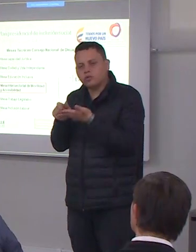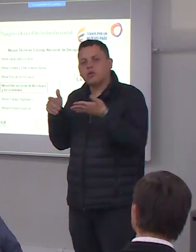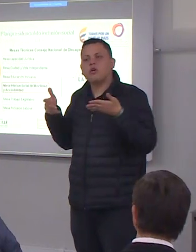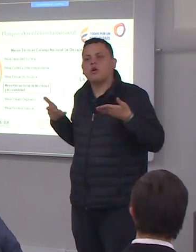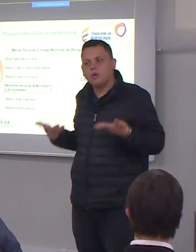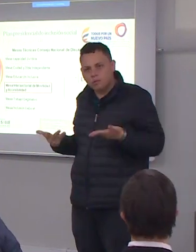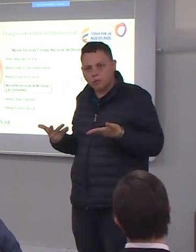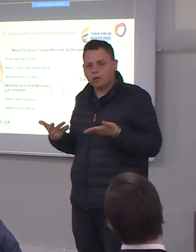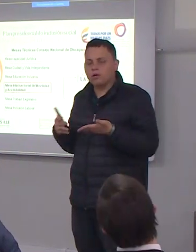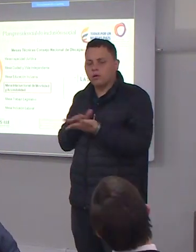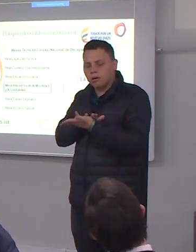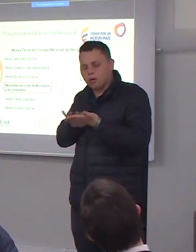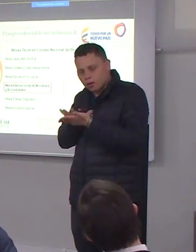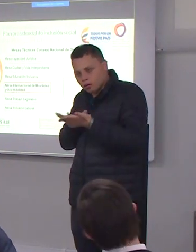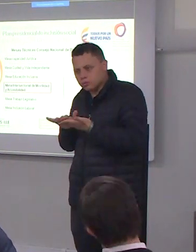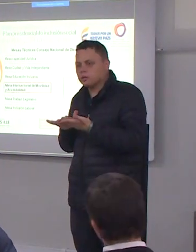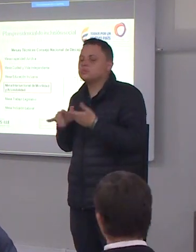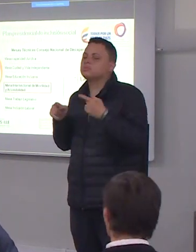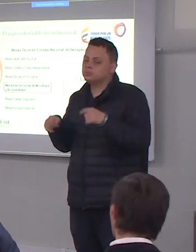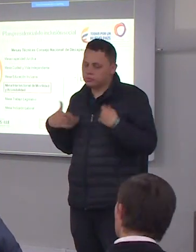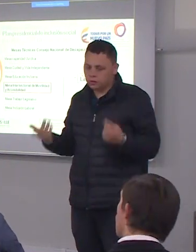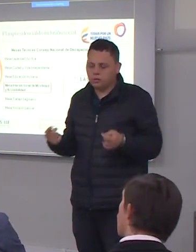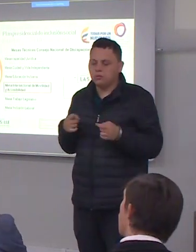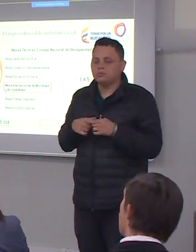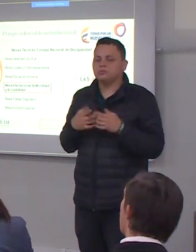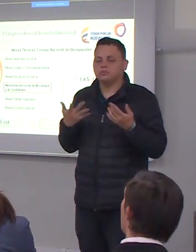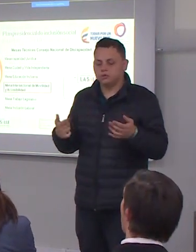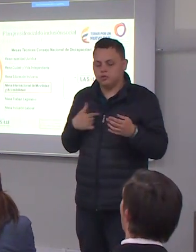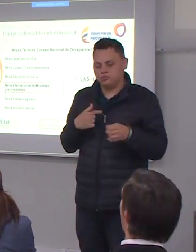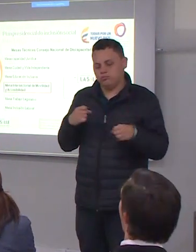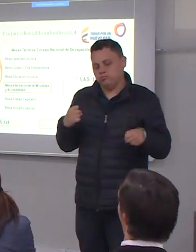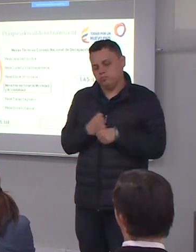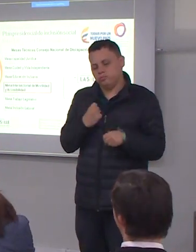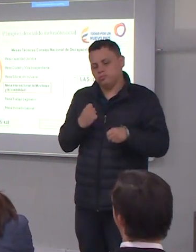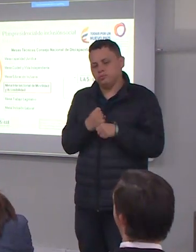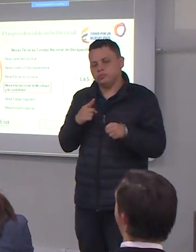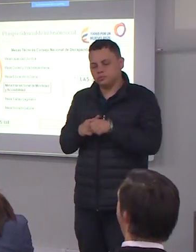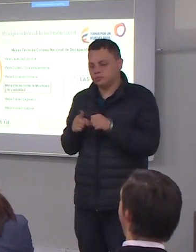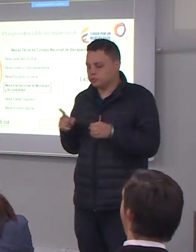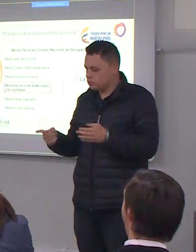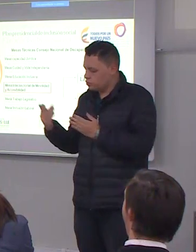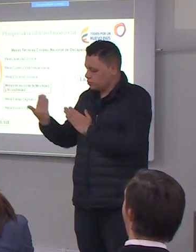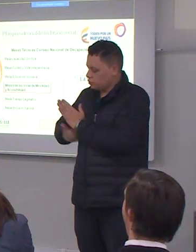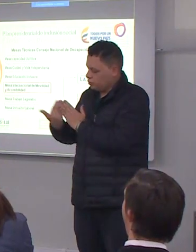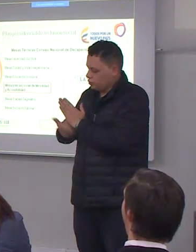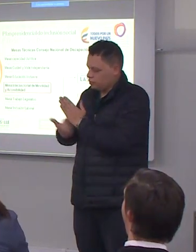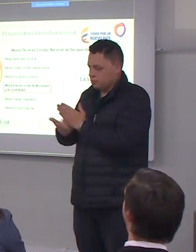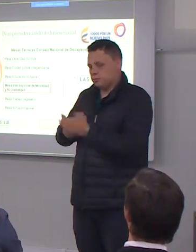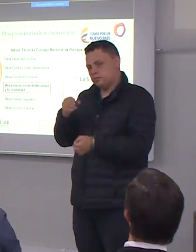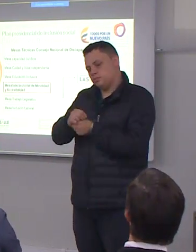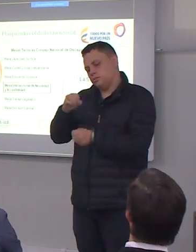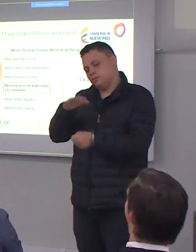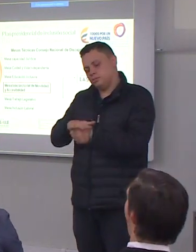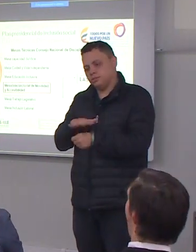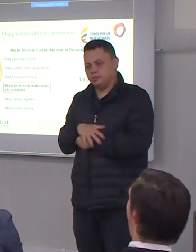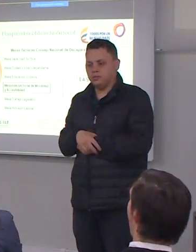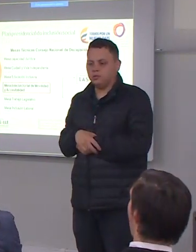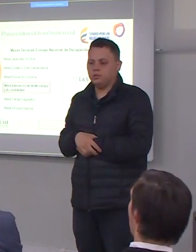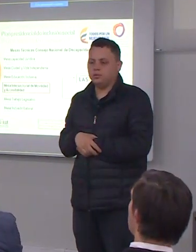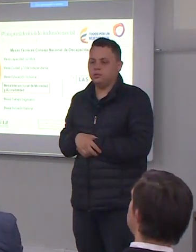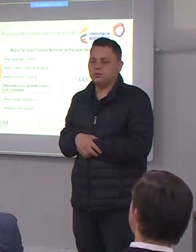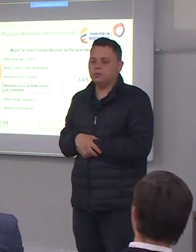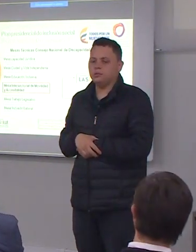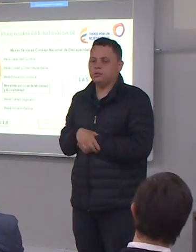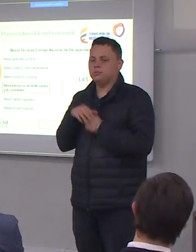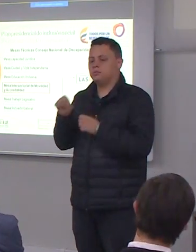que nos ha llevado hoy en día estamos haciendo un ejercicio de revisión de todos los documentos del distrito y también